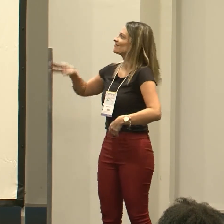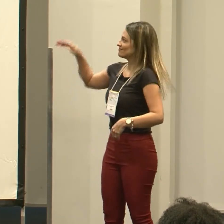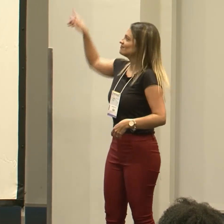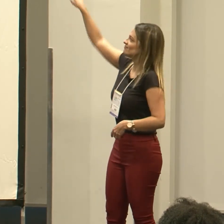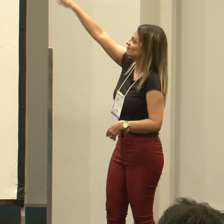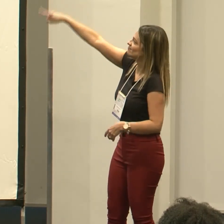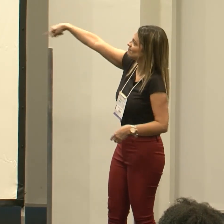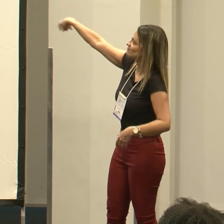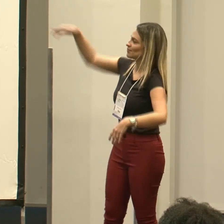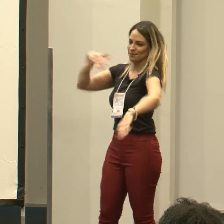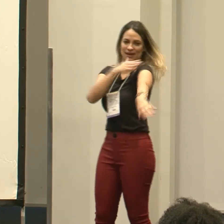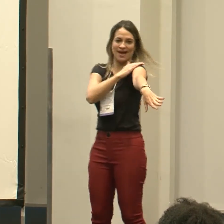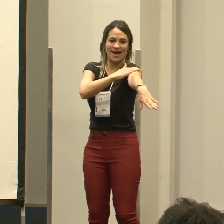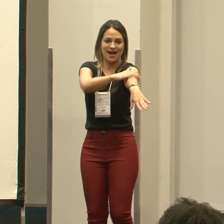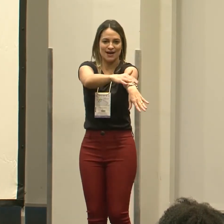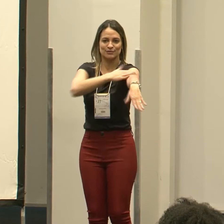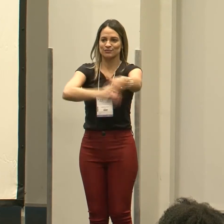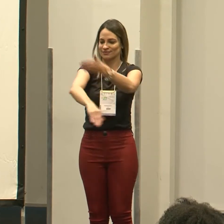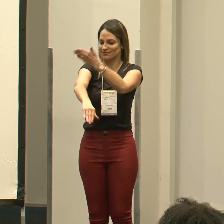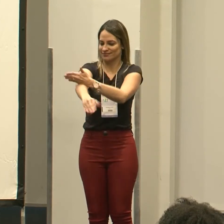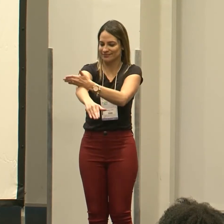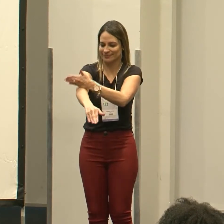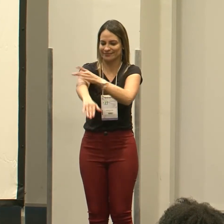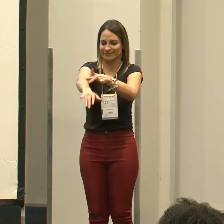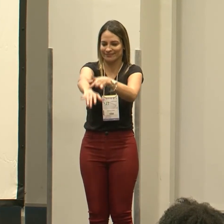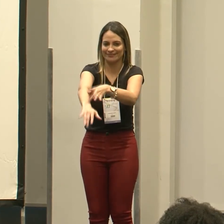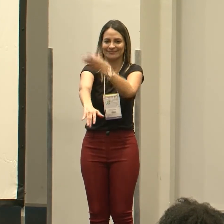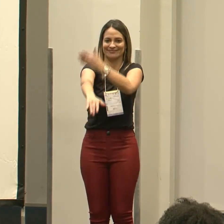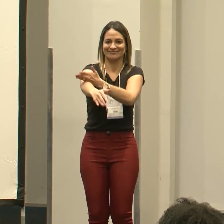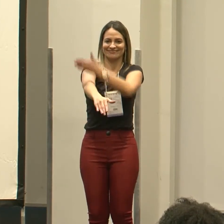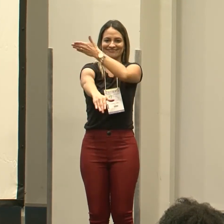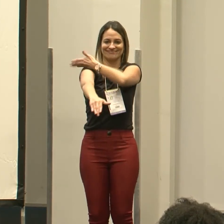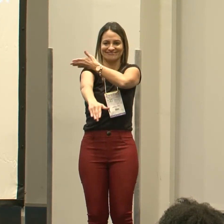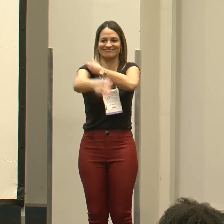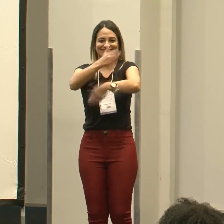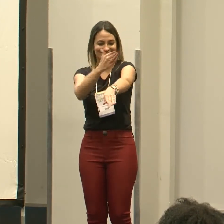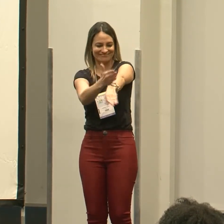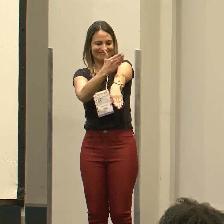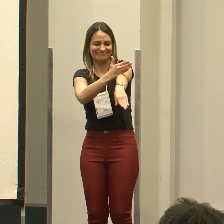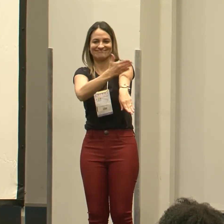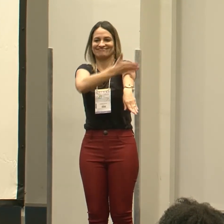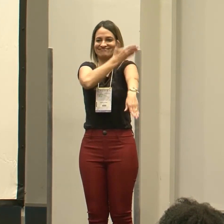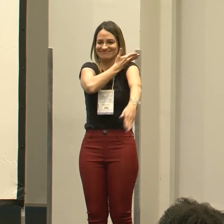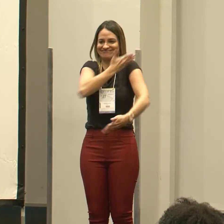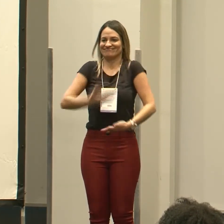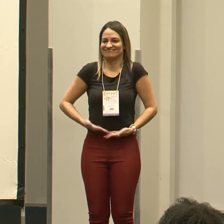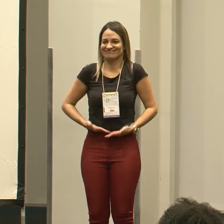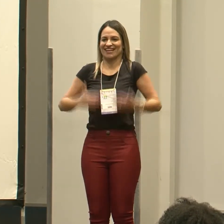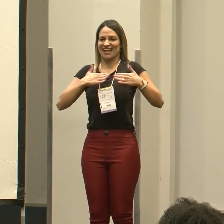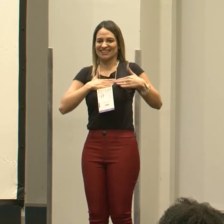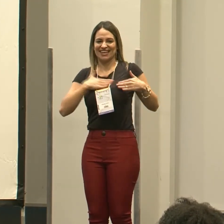As pesquisas, de um modo geral, apontam sinais nos membros superiores, e na cintura, né, para